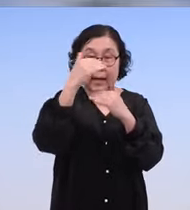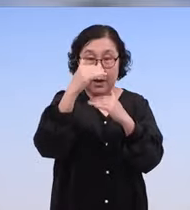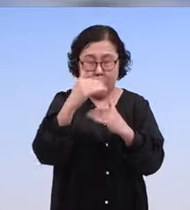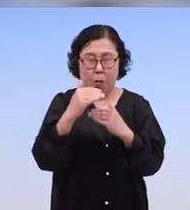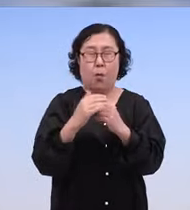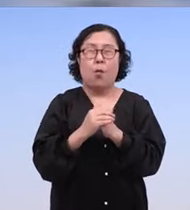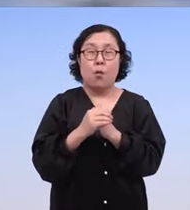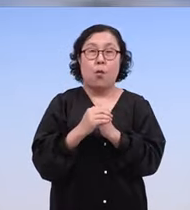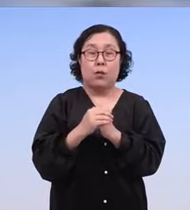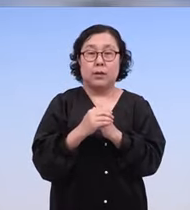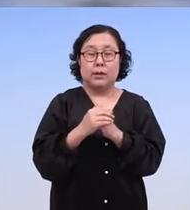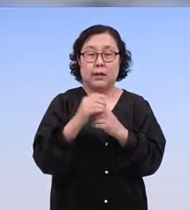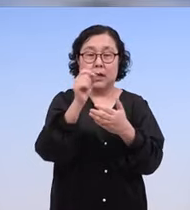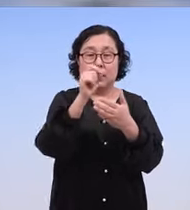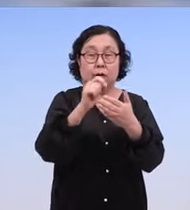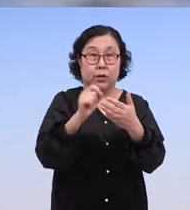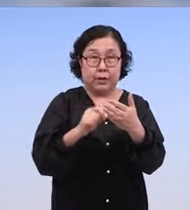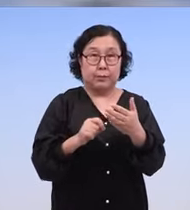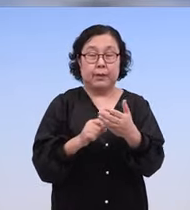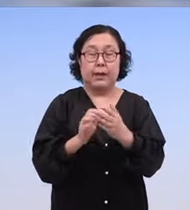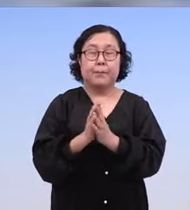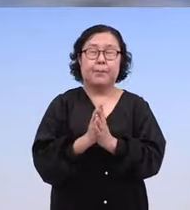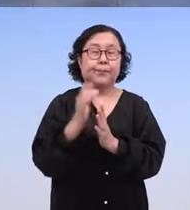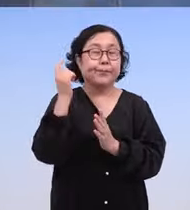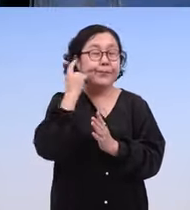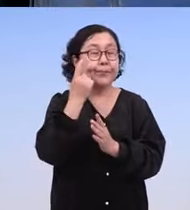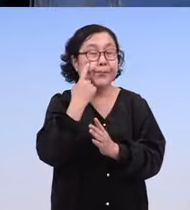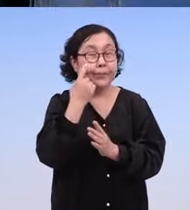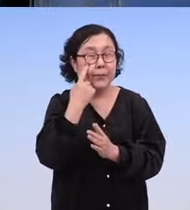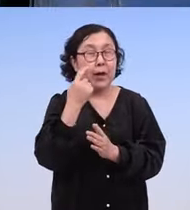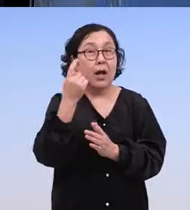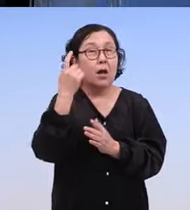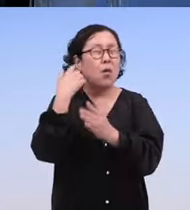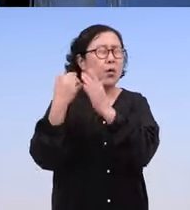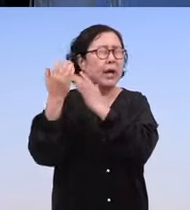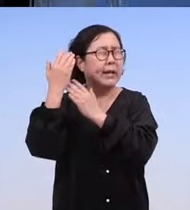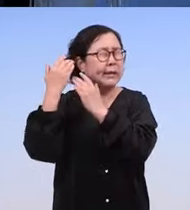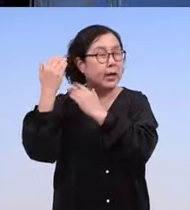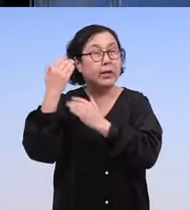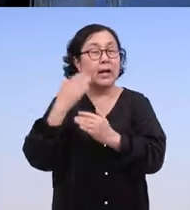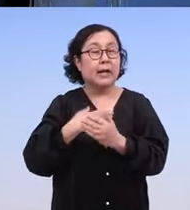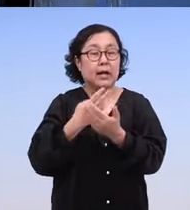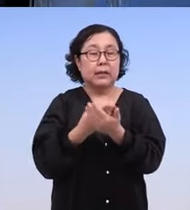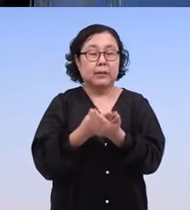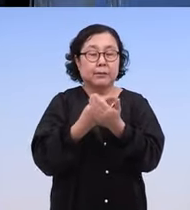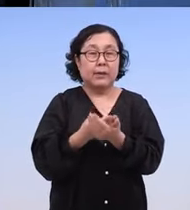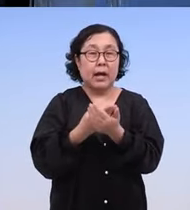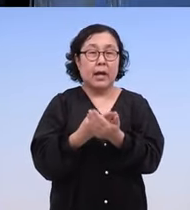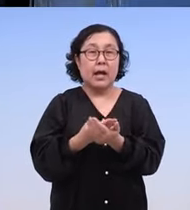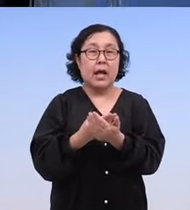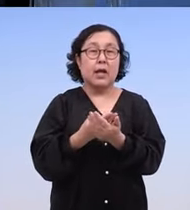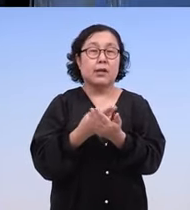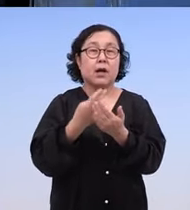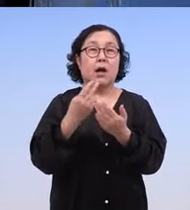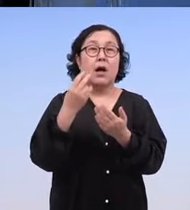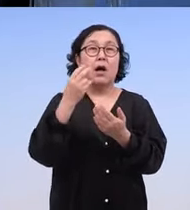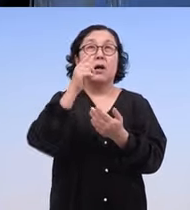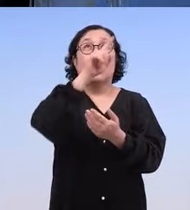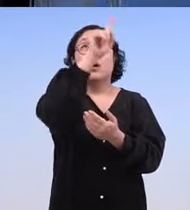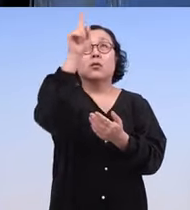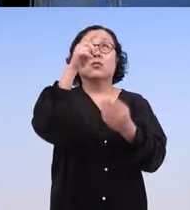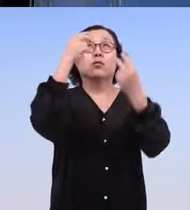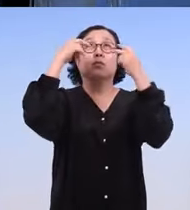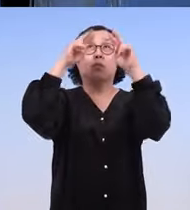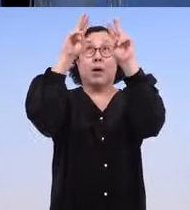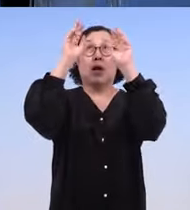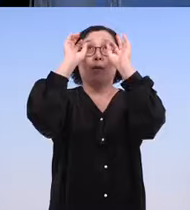내용을 밝히는 대목이 그 책에 나옵니다. 한번 내용을 들어보십시오. 오래전 침대에 누워 천장의 무늬를